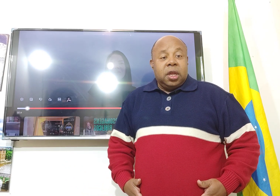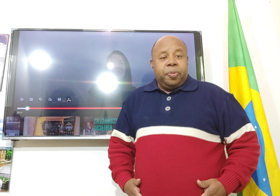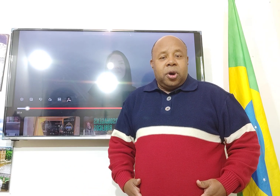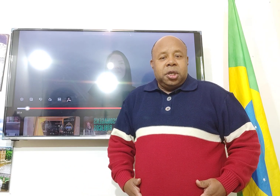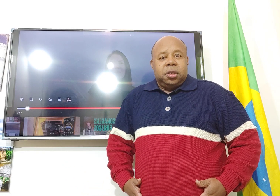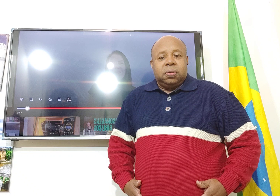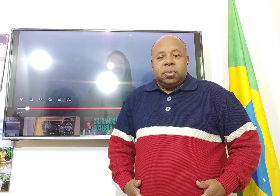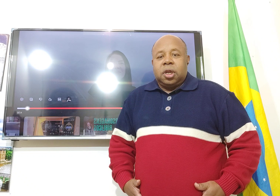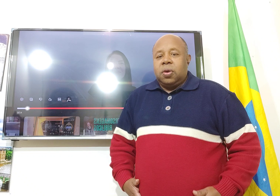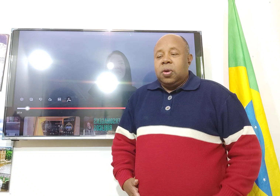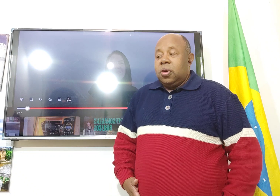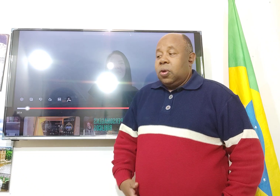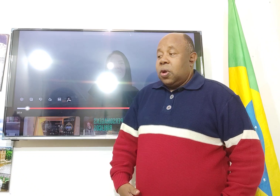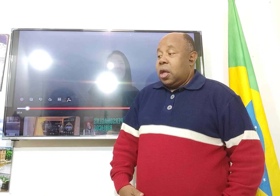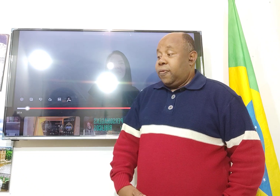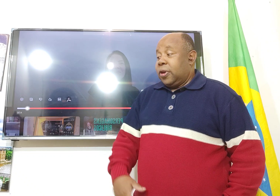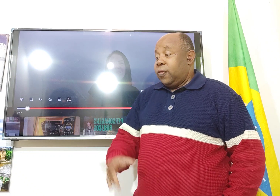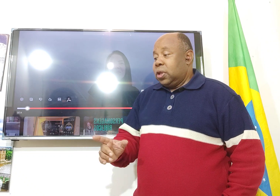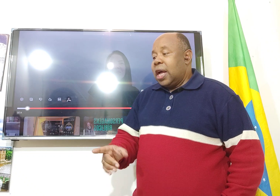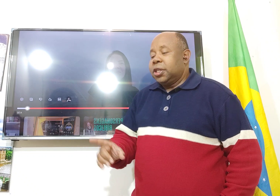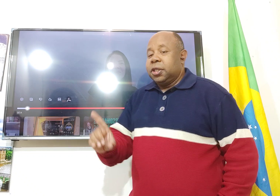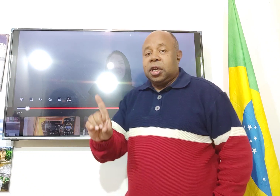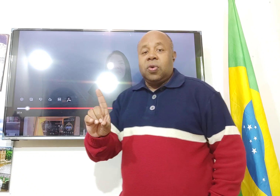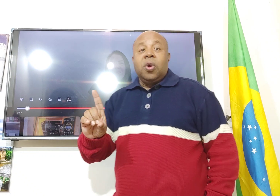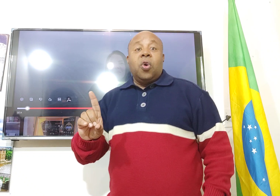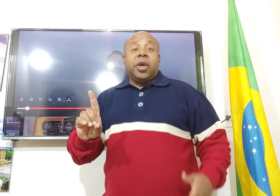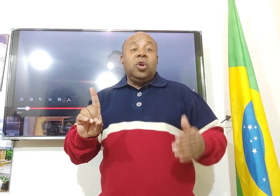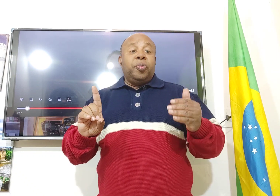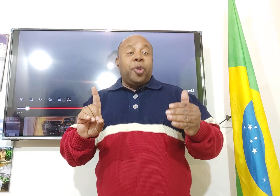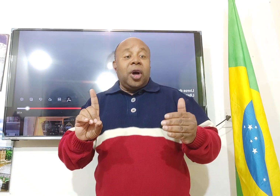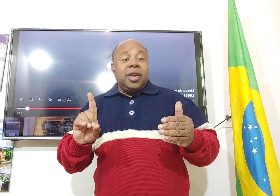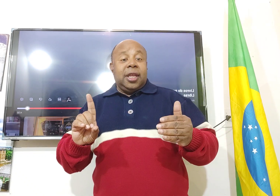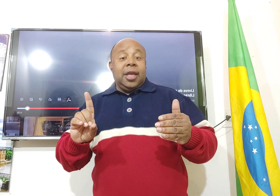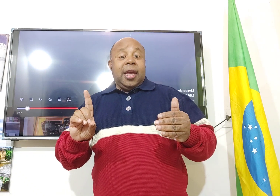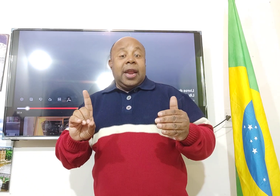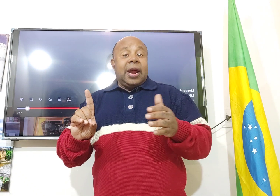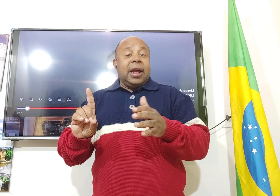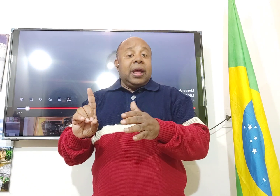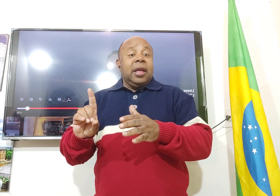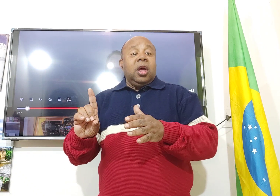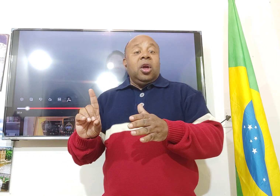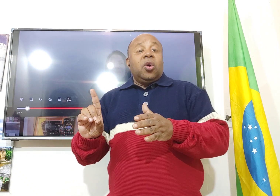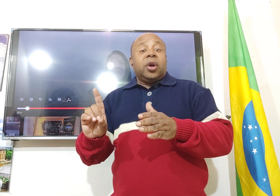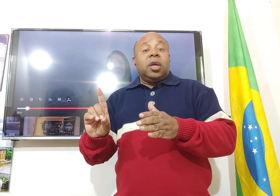ele pode, entendeu? Ele fica à vontade. Então, o que não pode é largar.